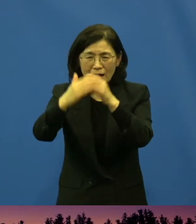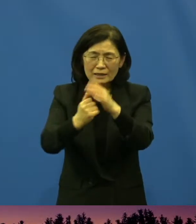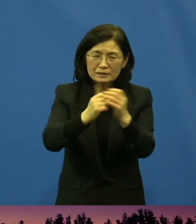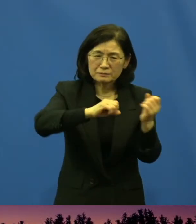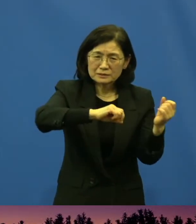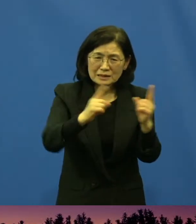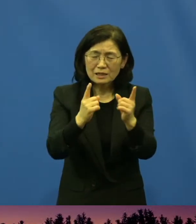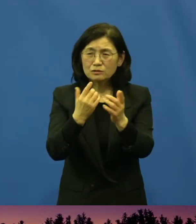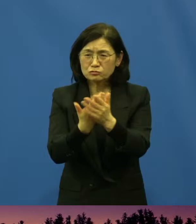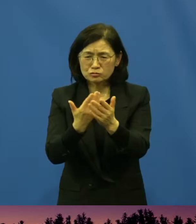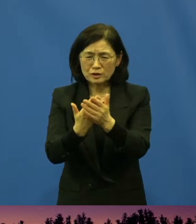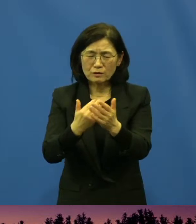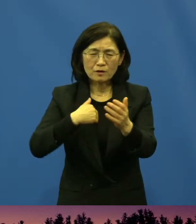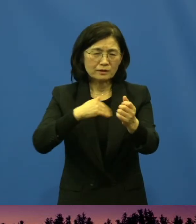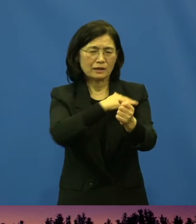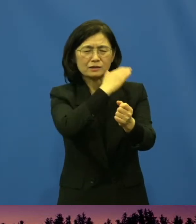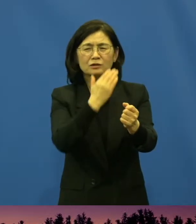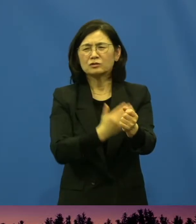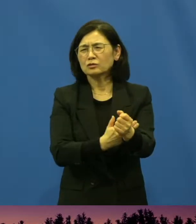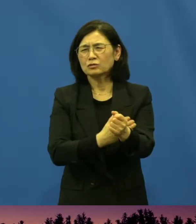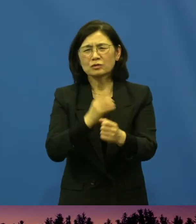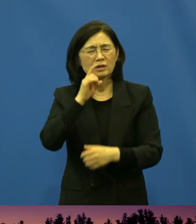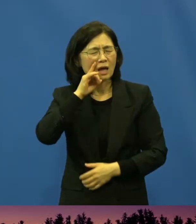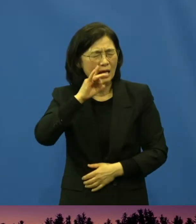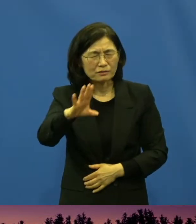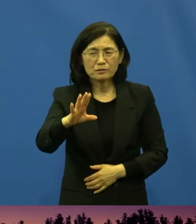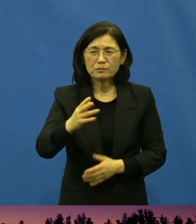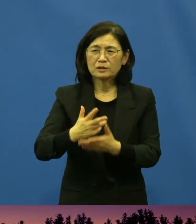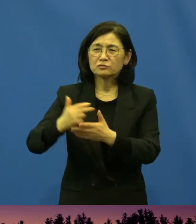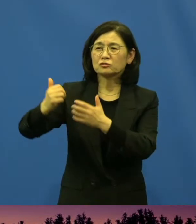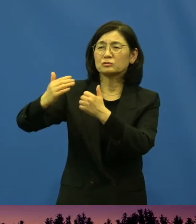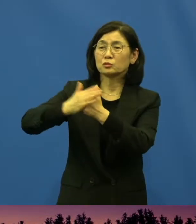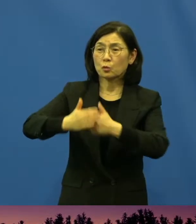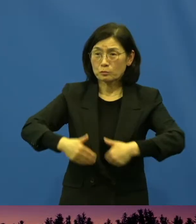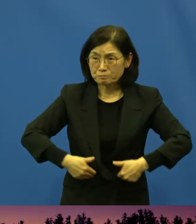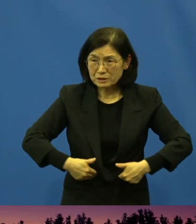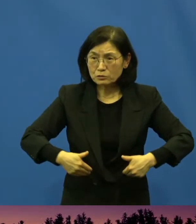수가 없습니다. 하나님 도움이 필요합니다.